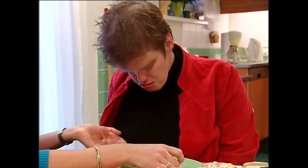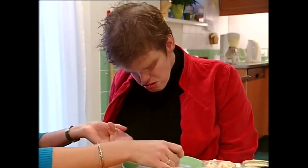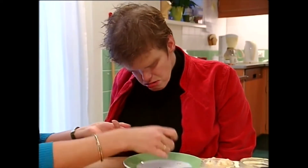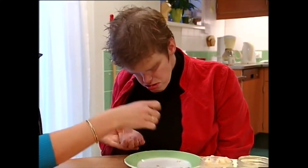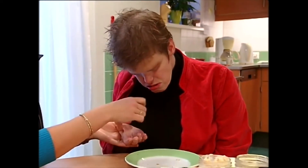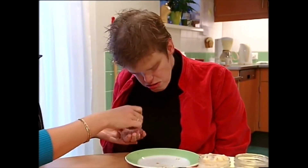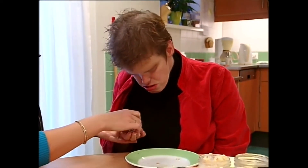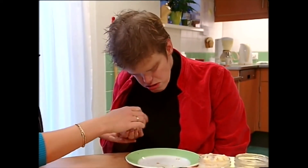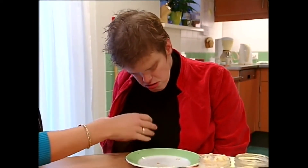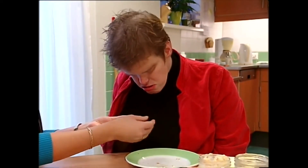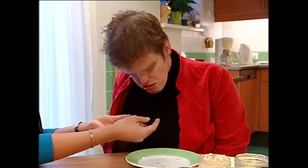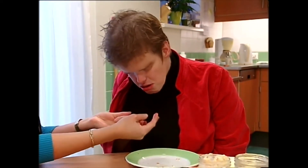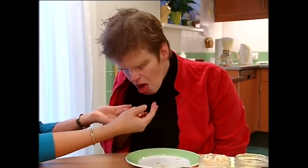Nog een broodje voor jou.